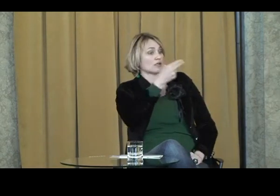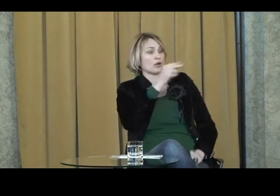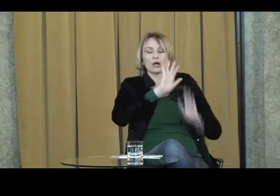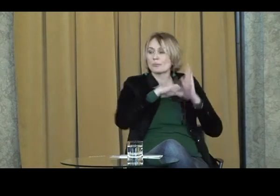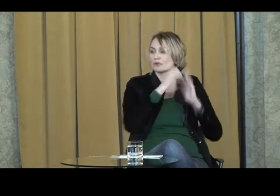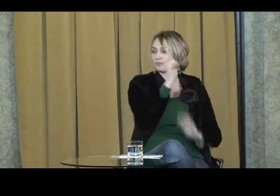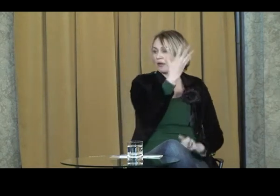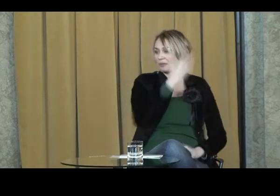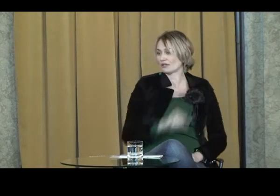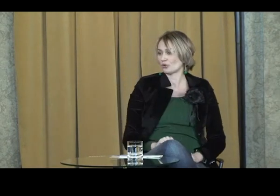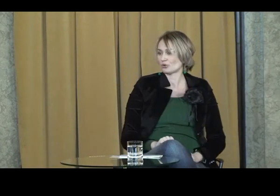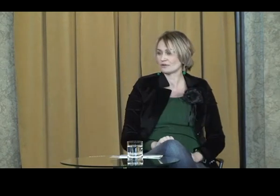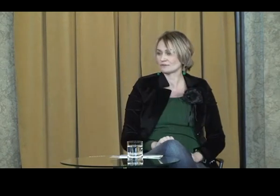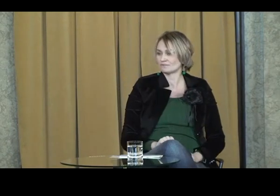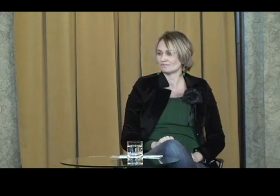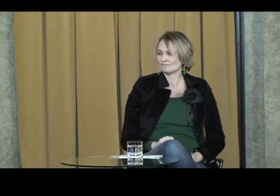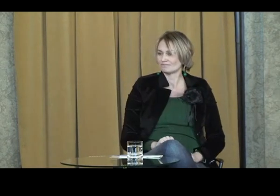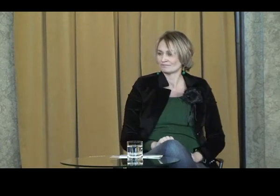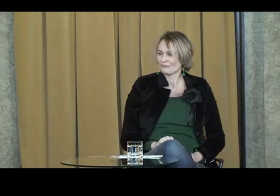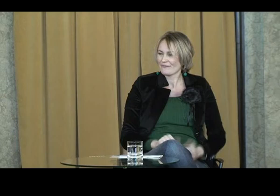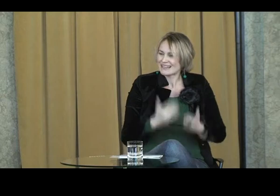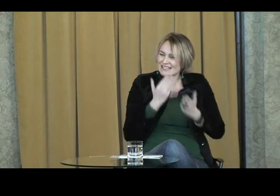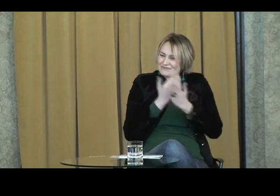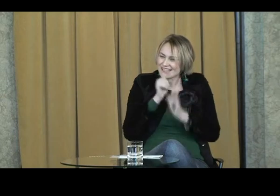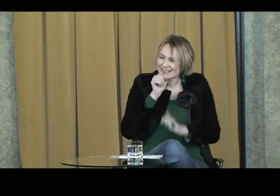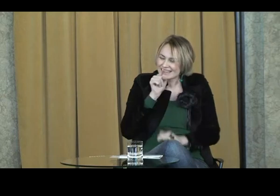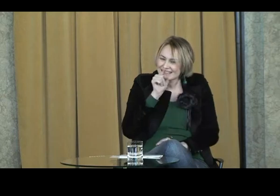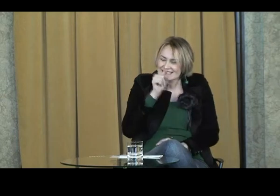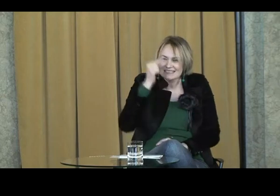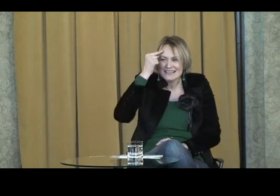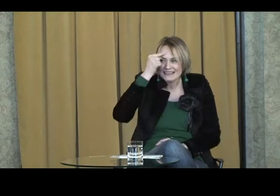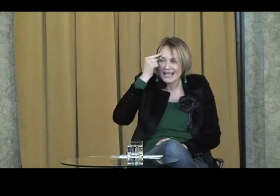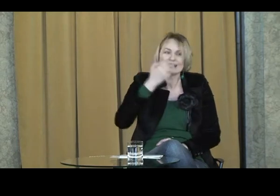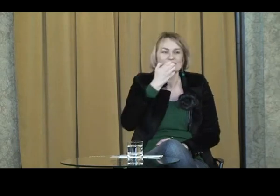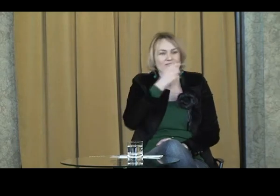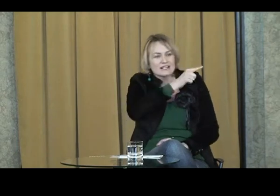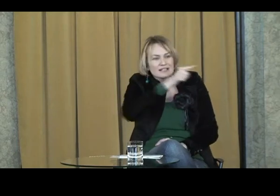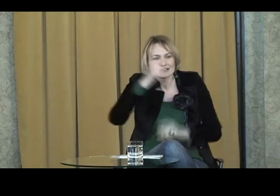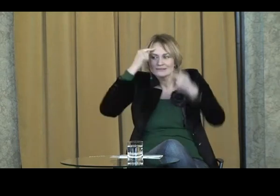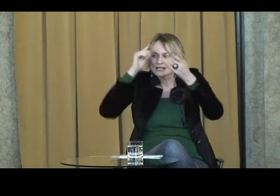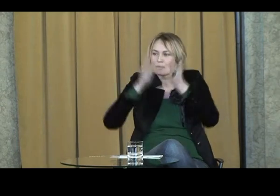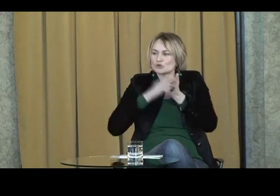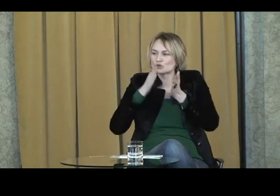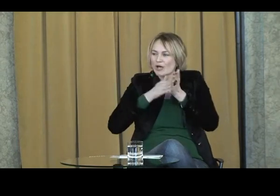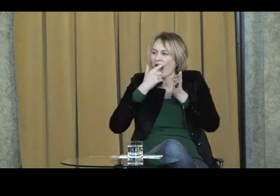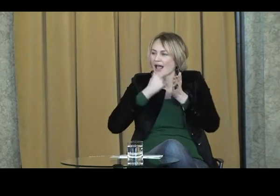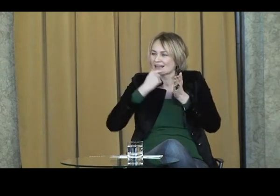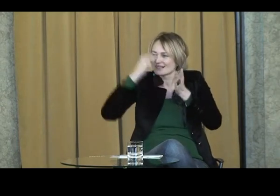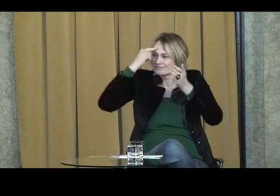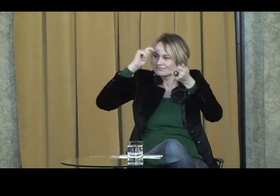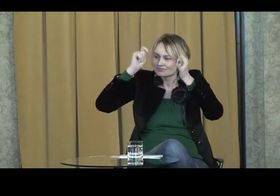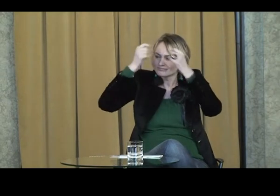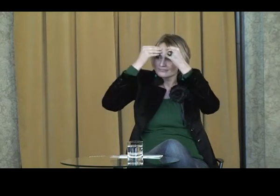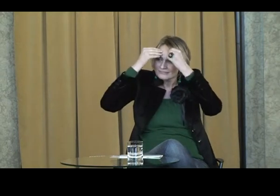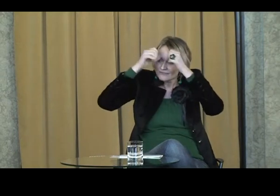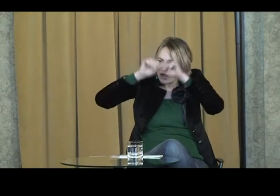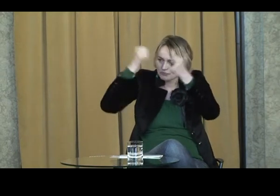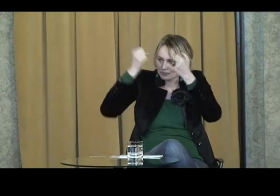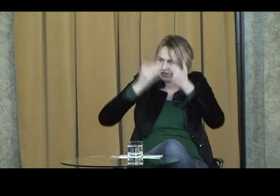Im Fernsehen Gebärdensprache-Einblendungen oder Untertitel für gehörlose Personen einbringen. Und das möchte ich, diese ganzen alten